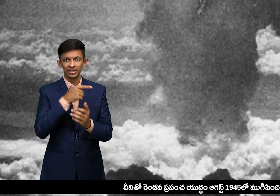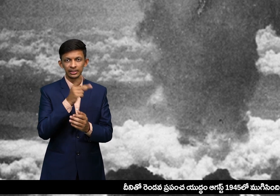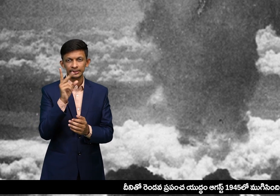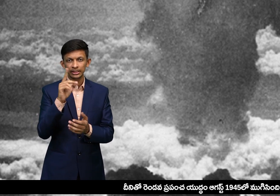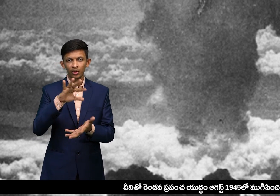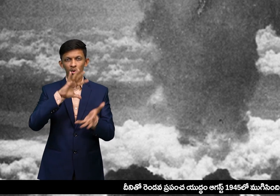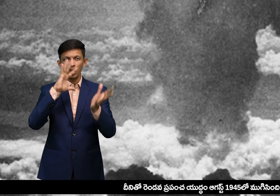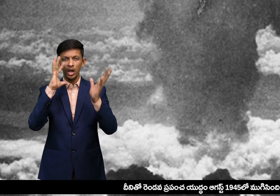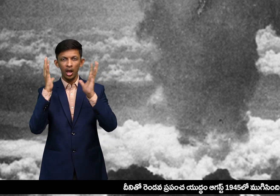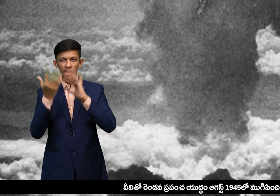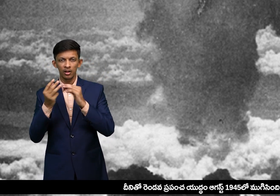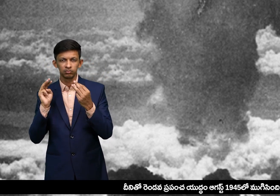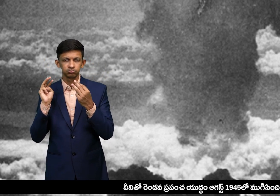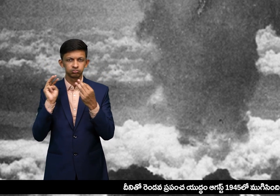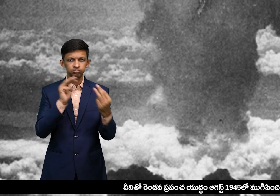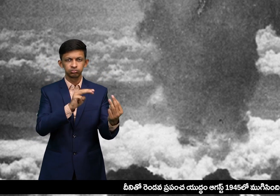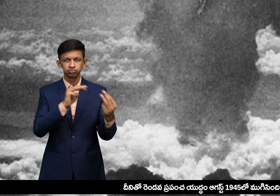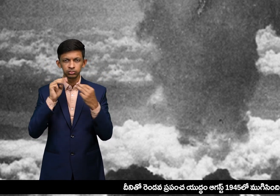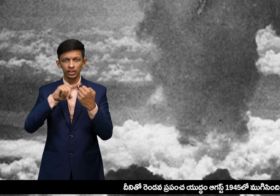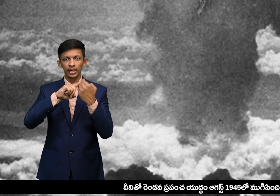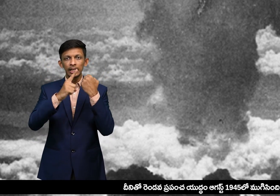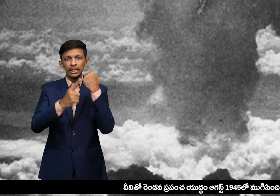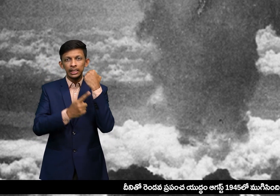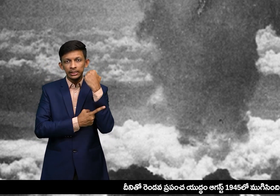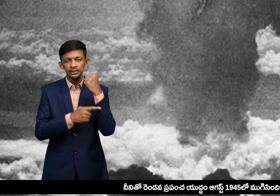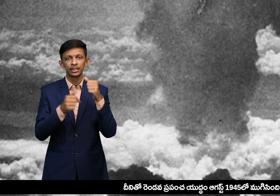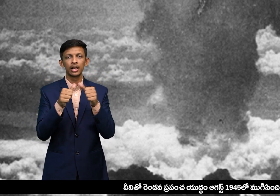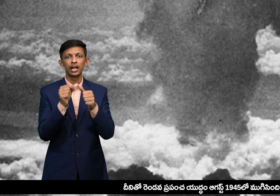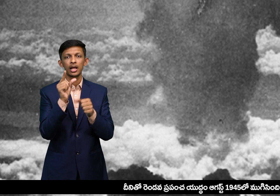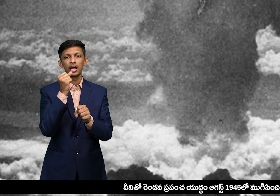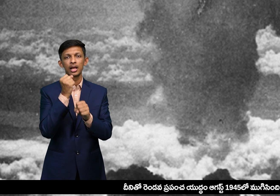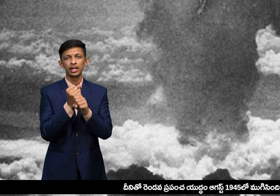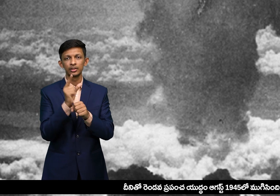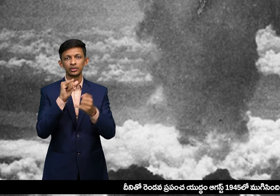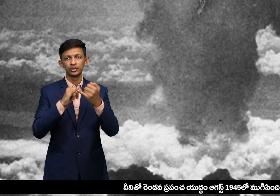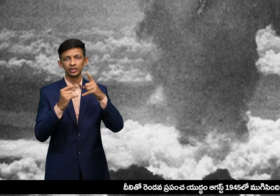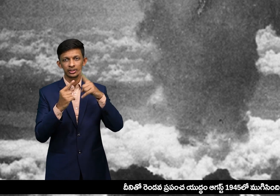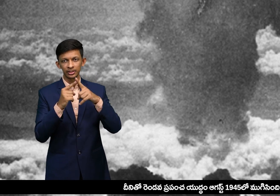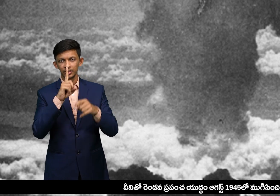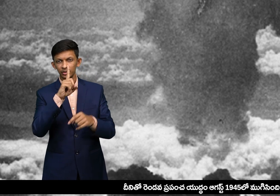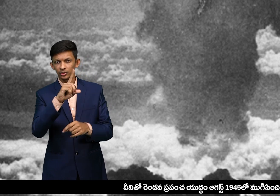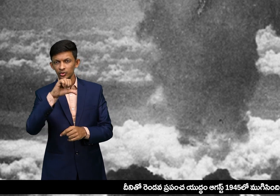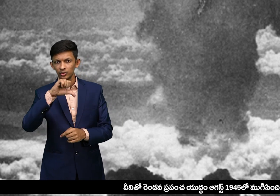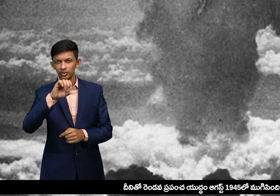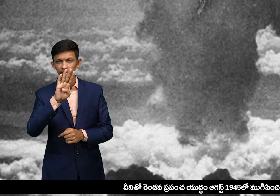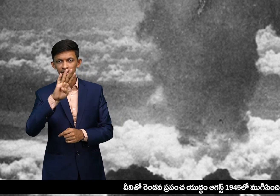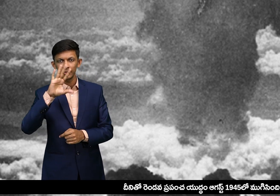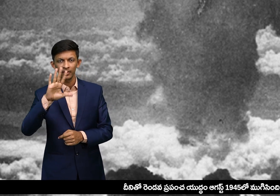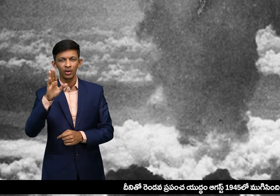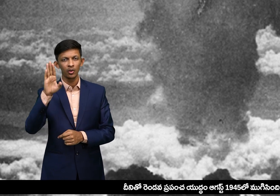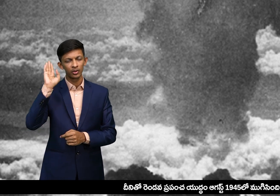దీనితో రెండవ ప్రపంచ యుద్ధం ఆగస్టు 1945లో ముగిసింది.